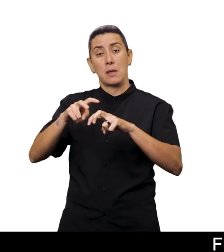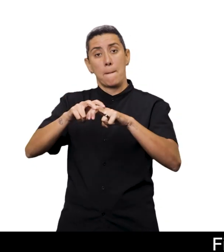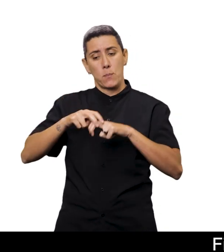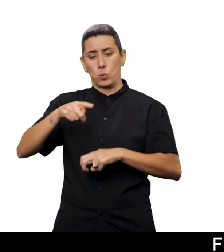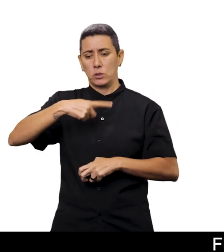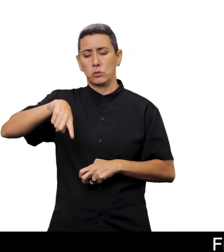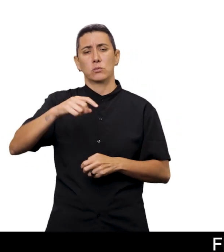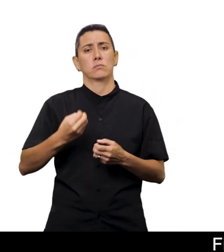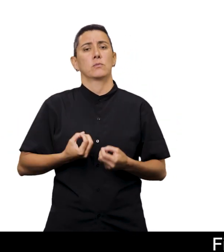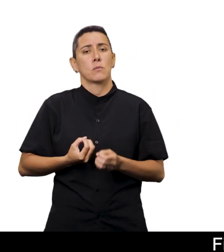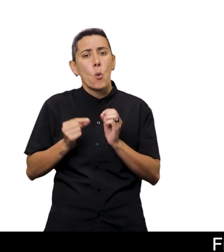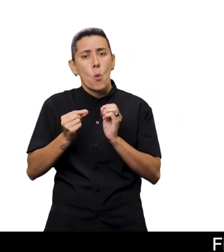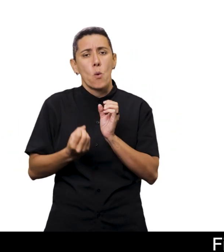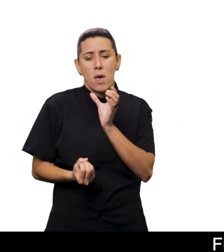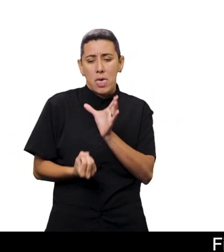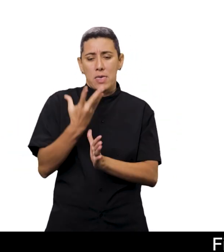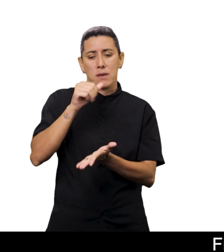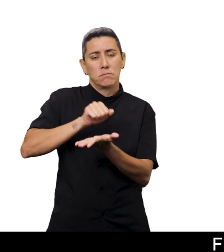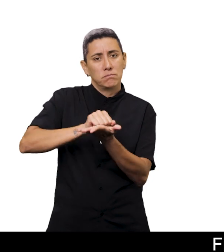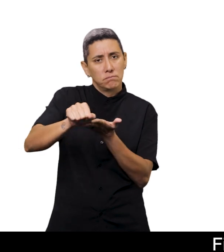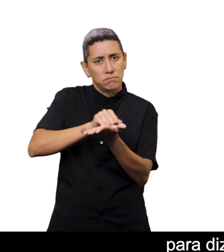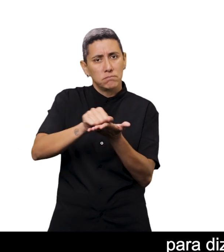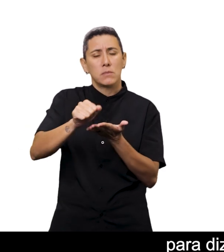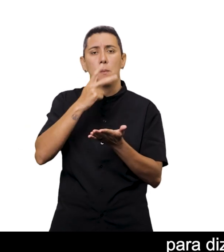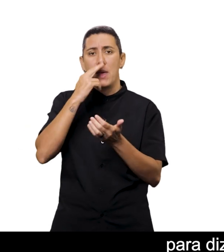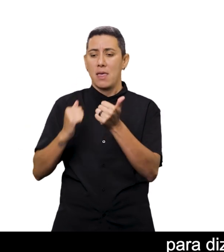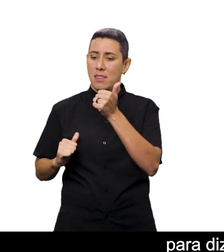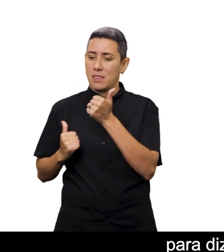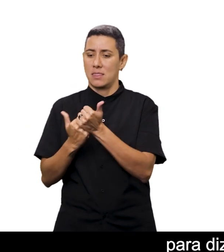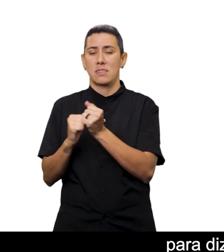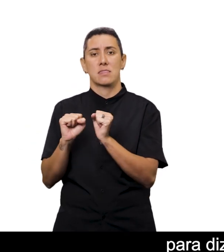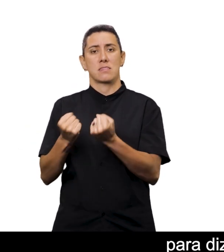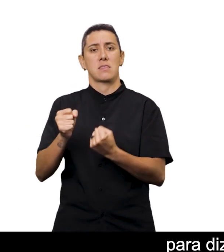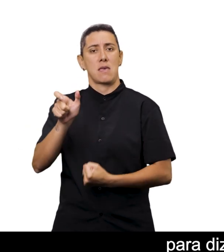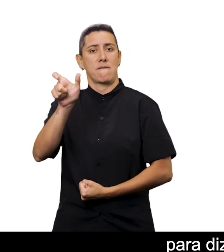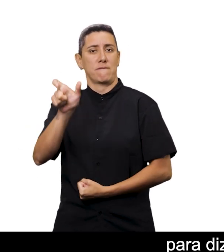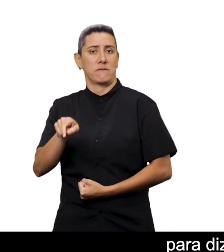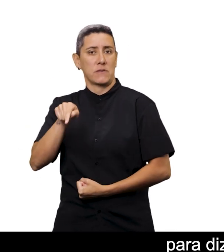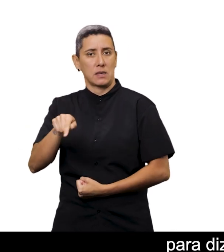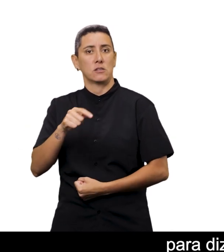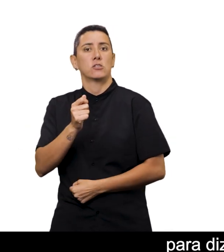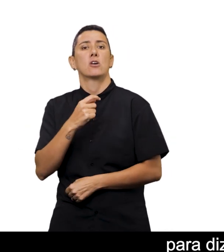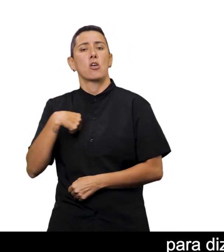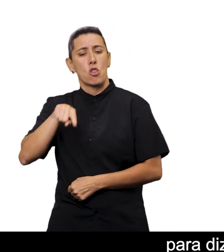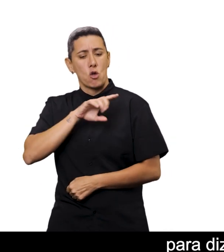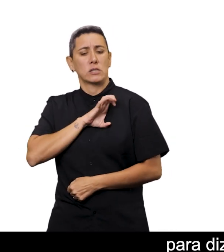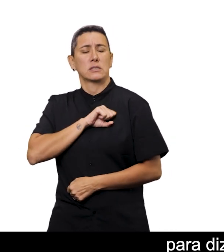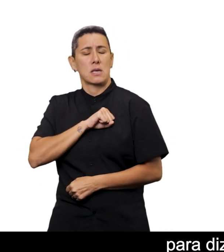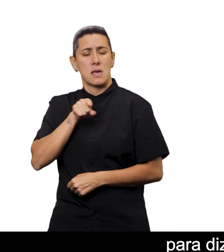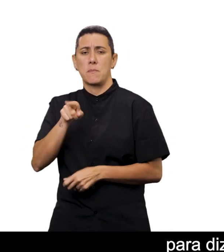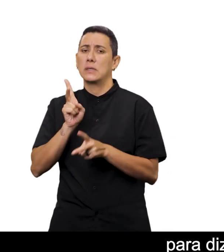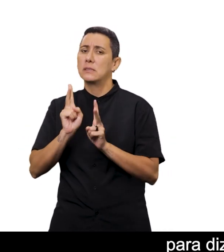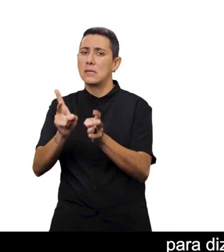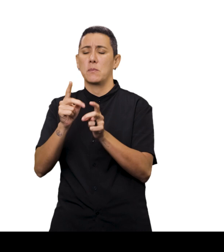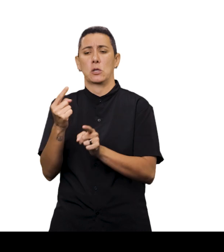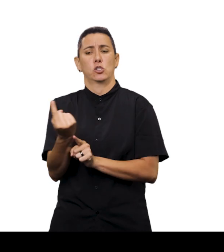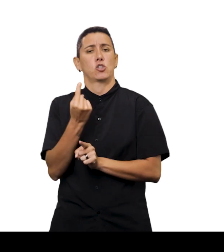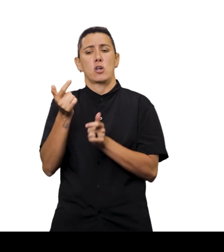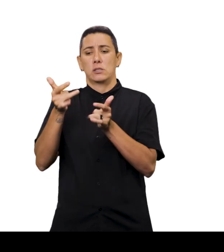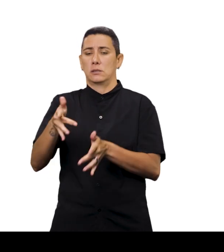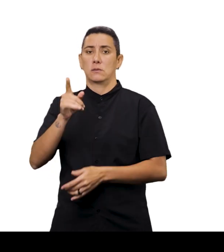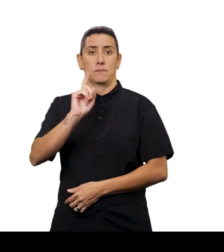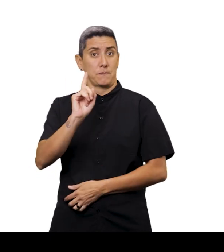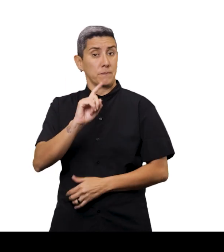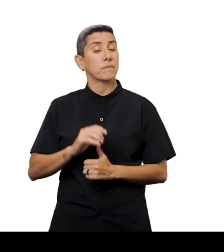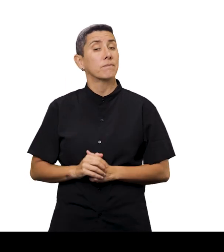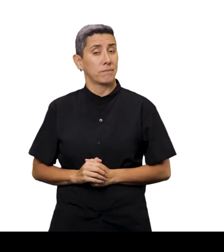essa serigrafia para abraçar nosso colega, para dizer que ele não está sozinho e que os amamos muito.